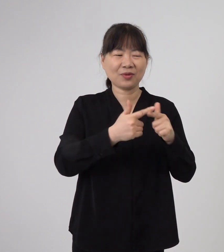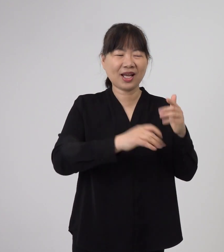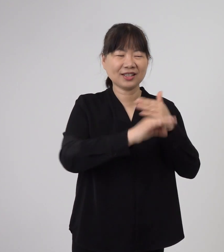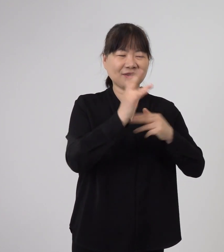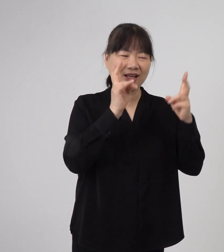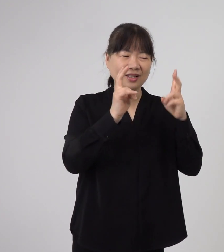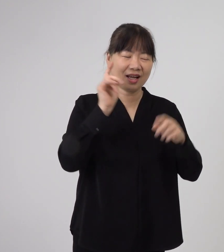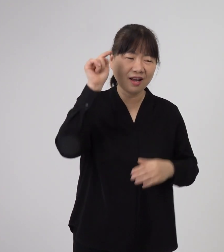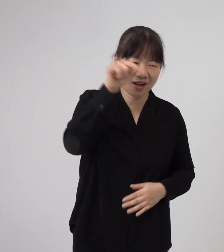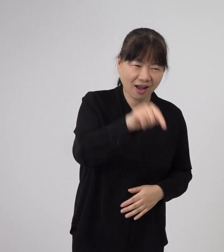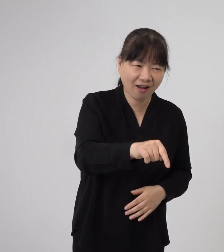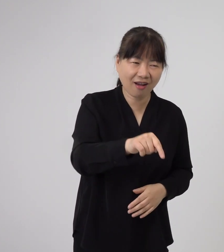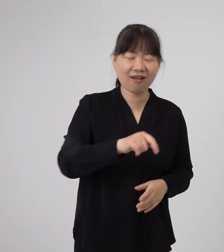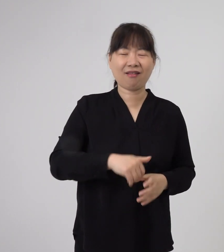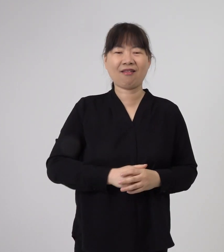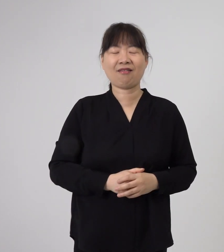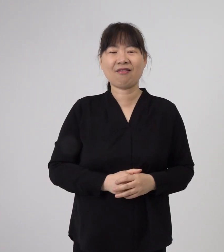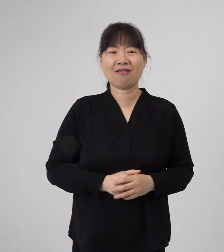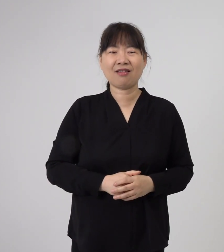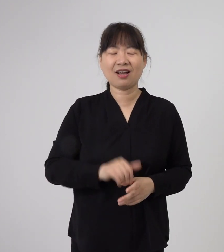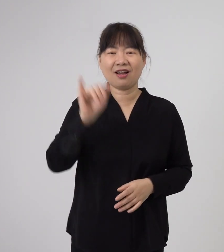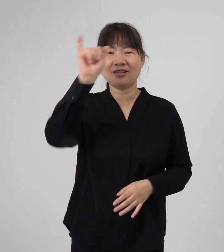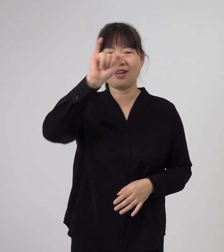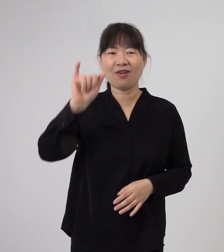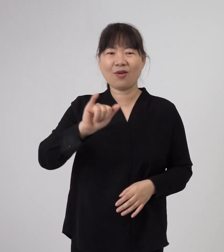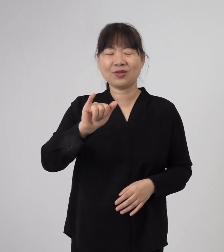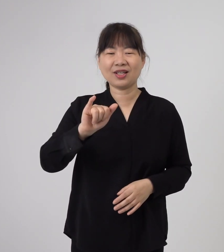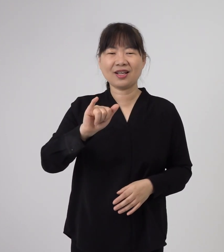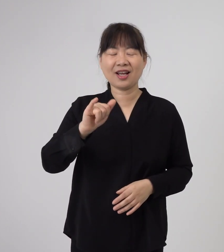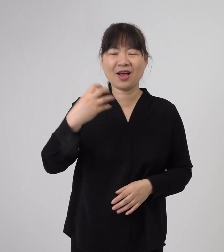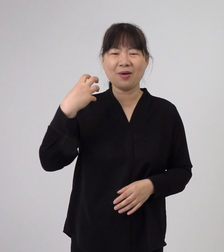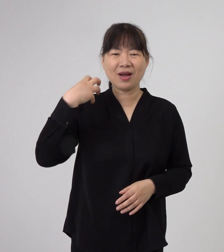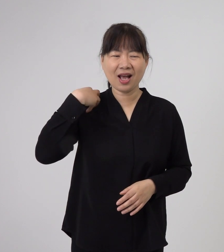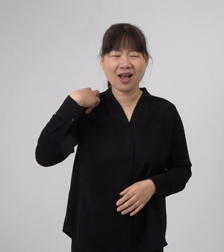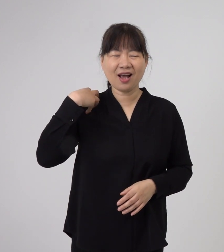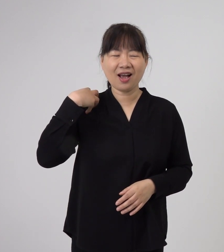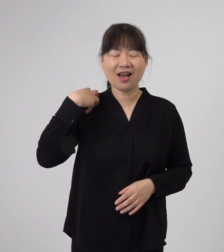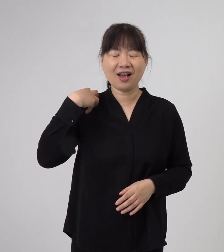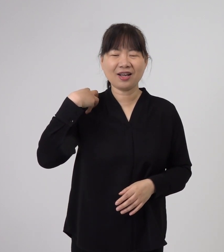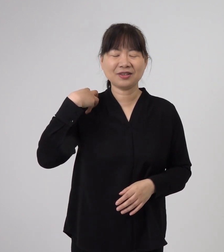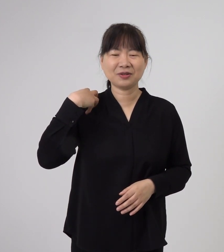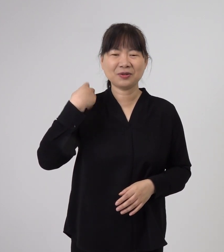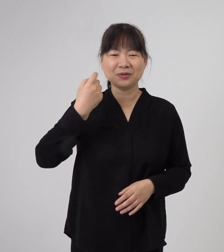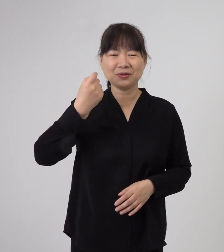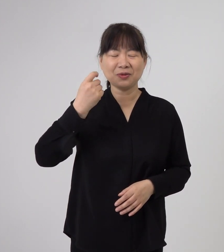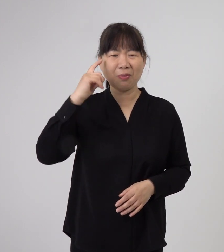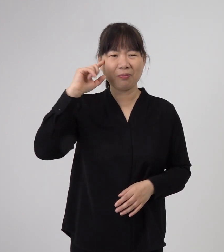출근을 하면 전국의 사명을 가진 또라이들이 또 있어요.